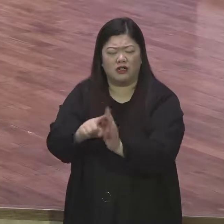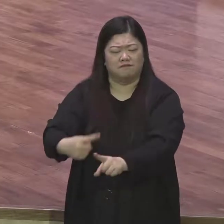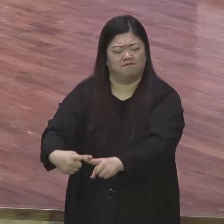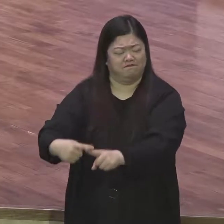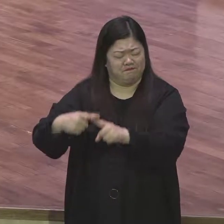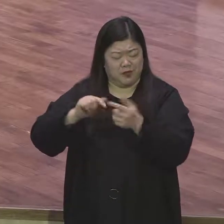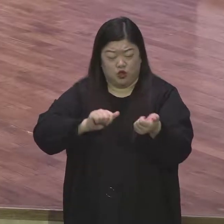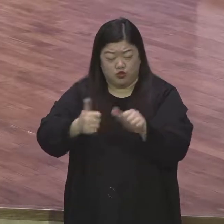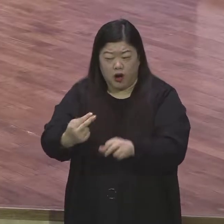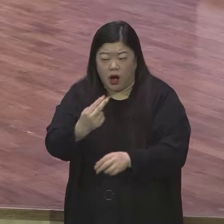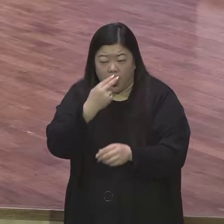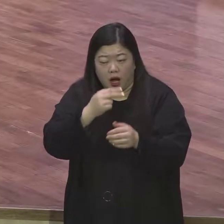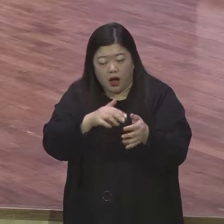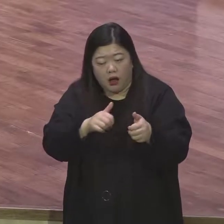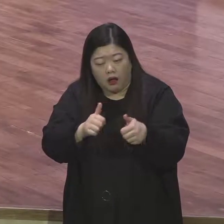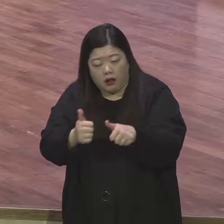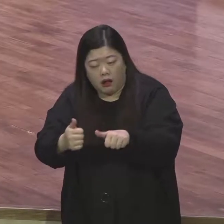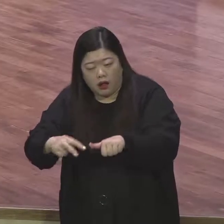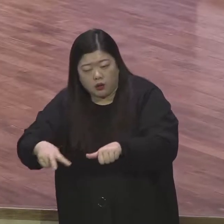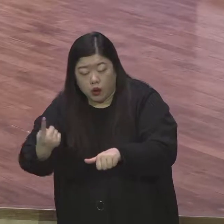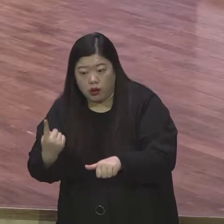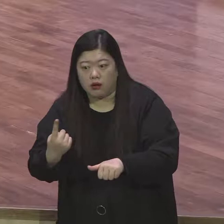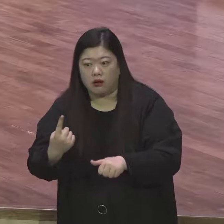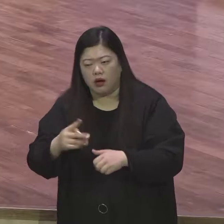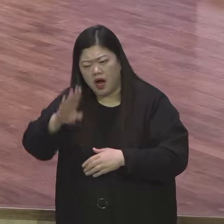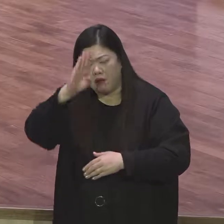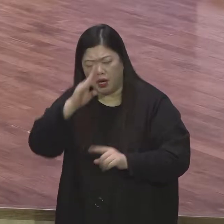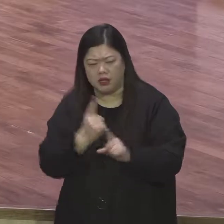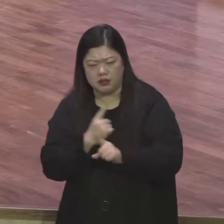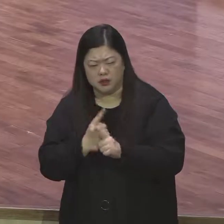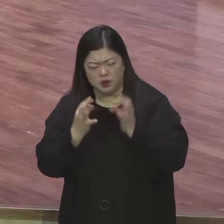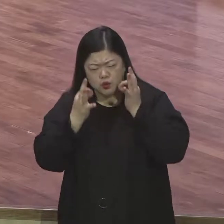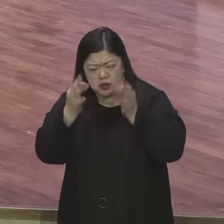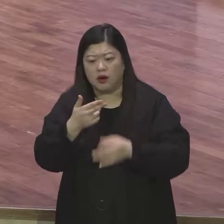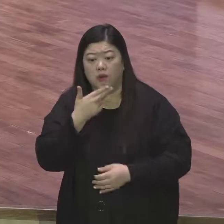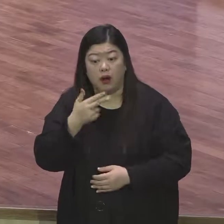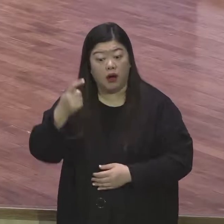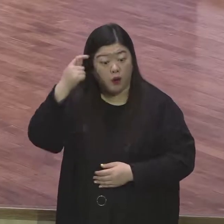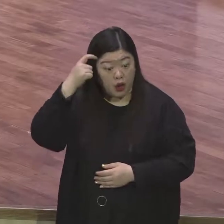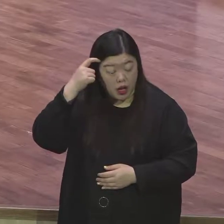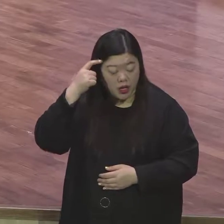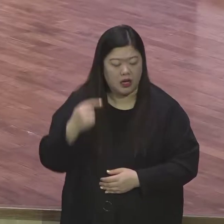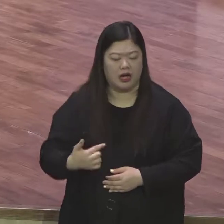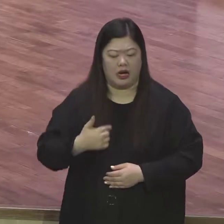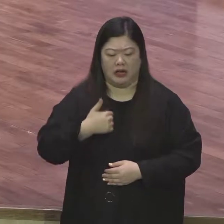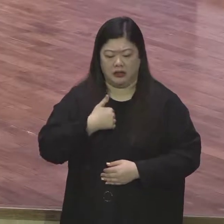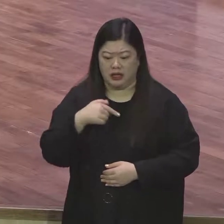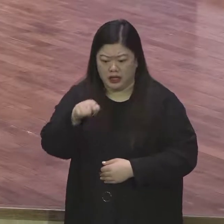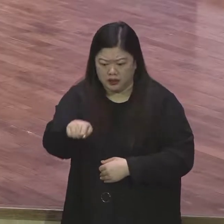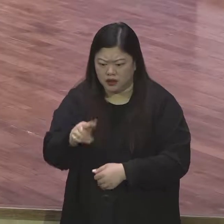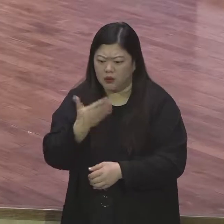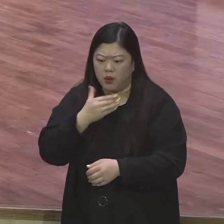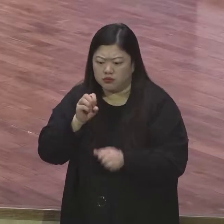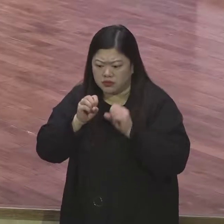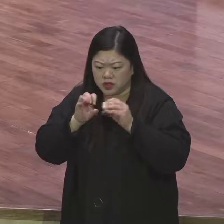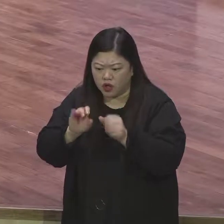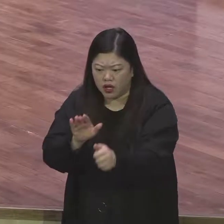이르러도 자기 목숨을 돌보지 아니한 것은 나를 섬기는 너희의 일에 부족함을 채우려